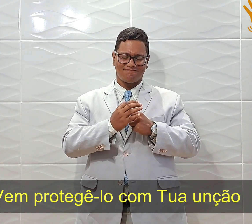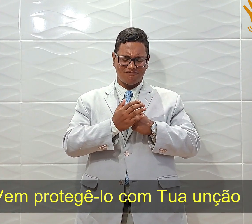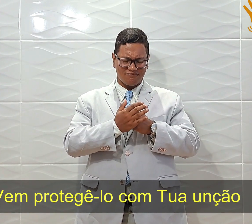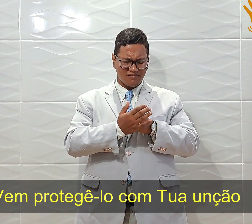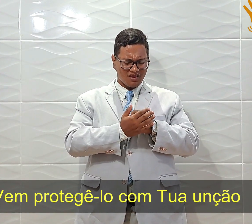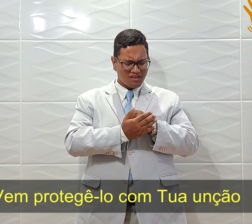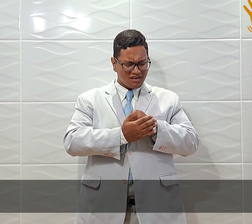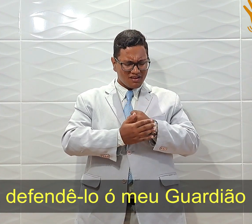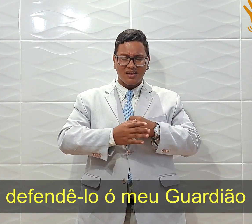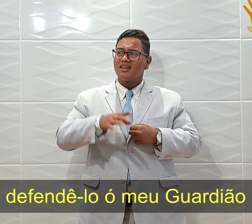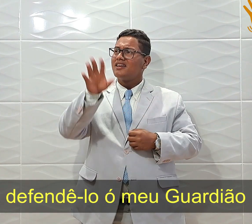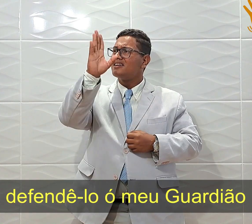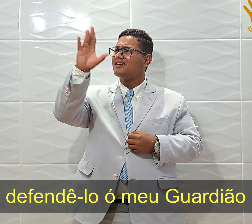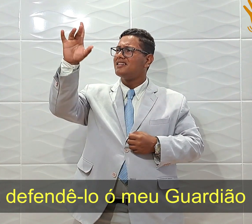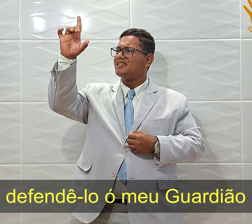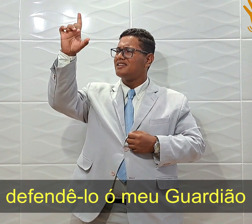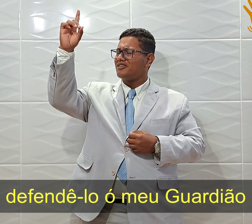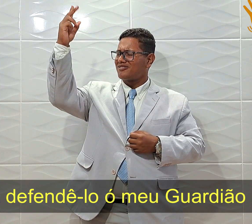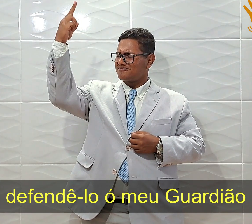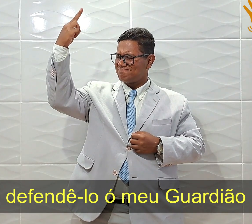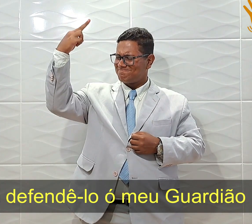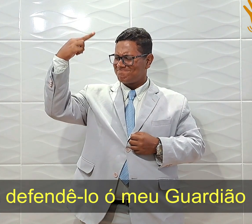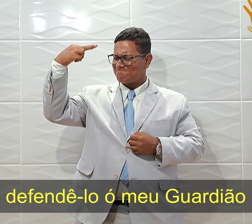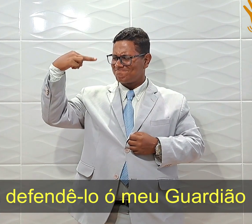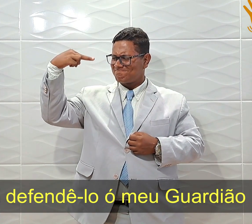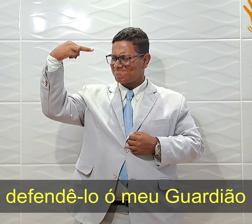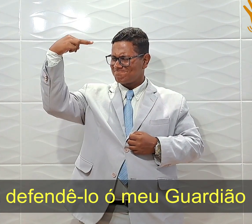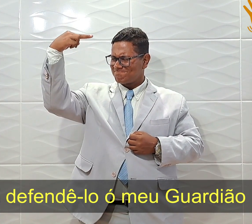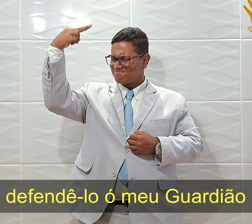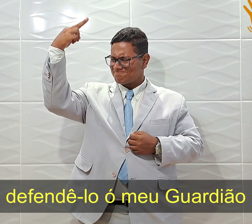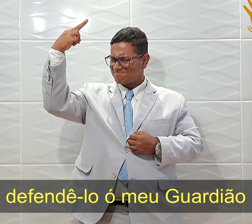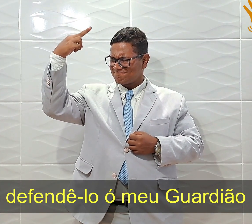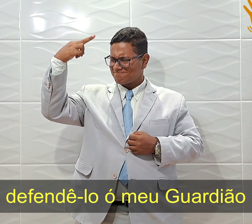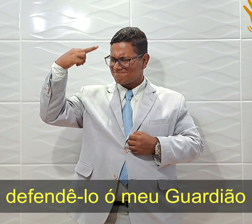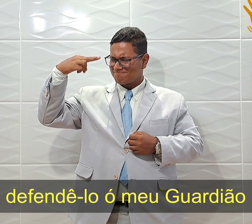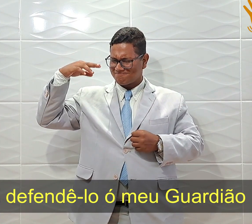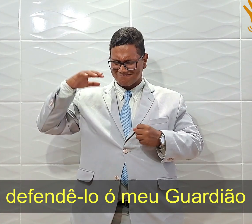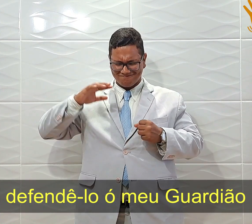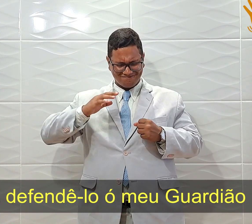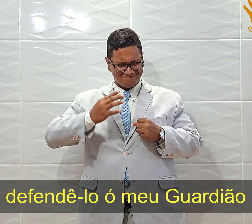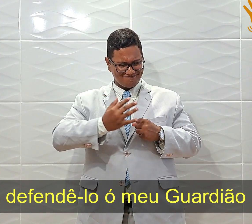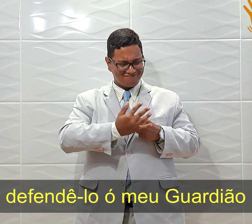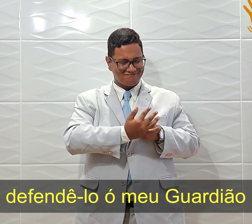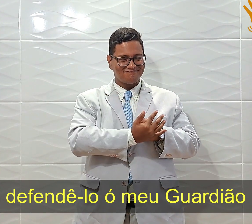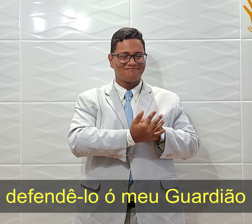E defendê-lo, ó